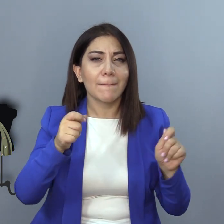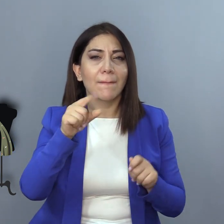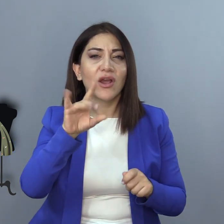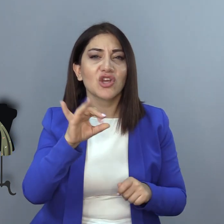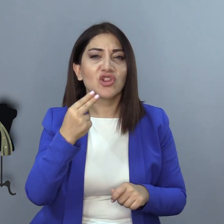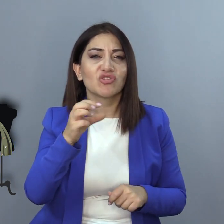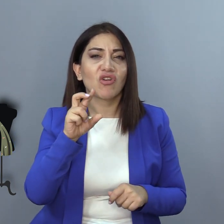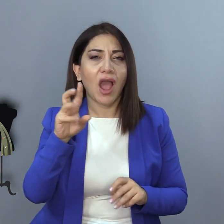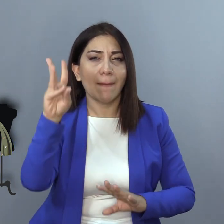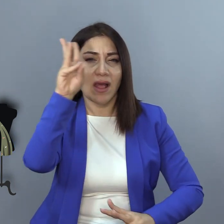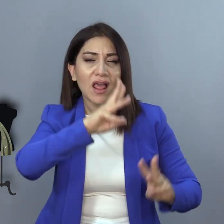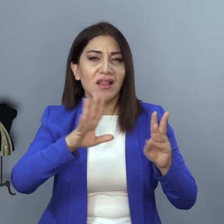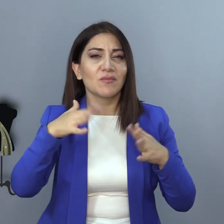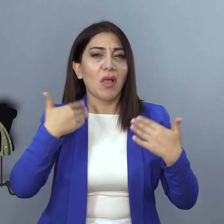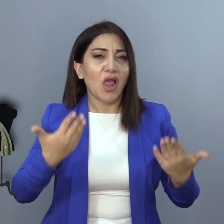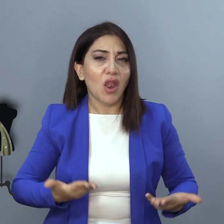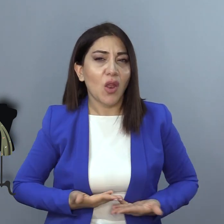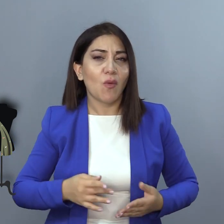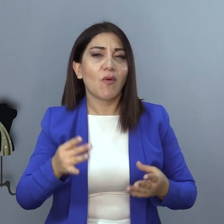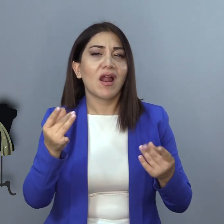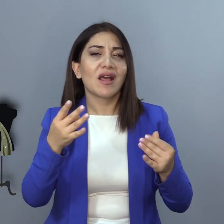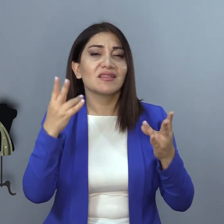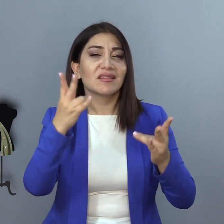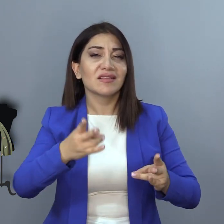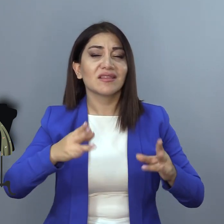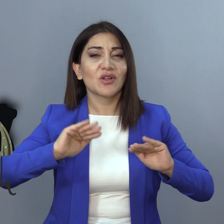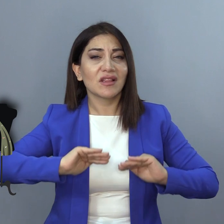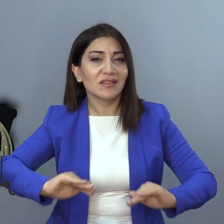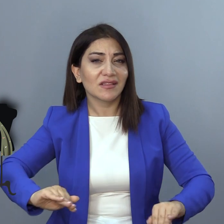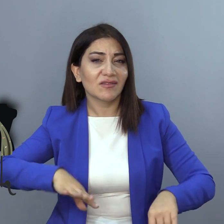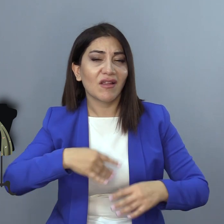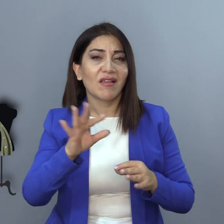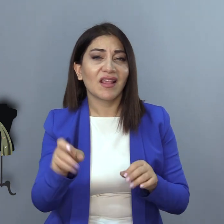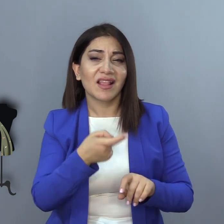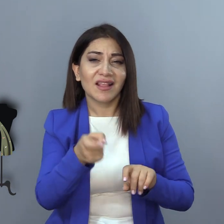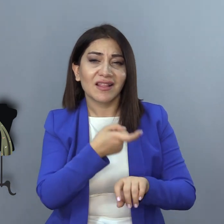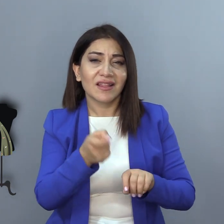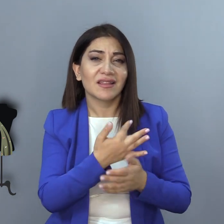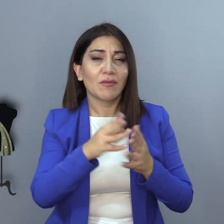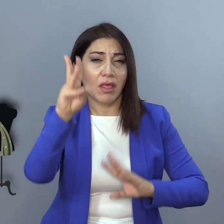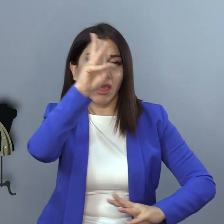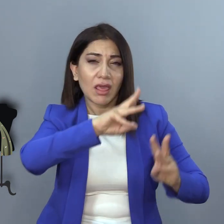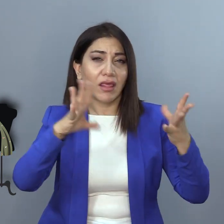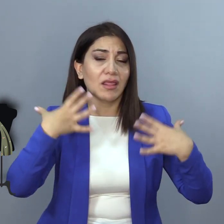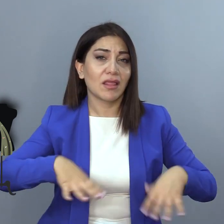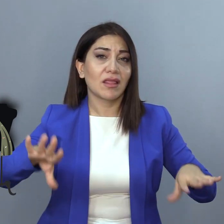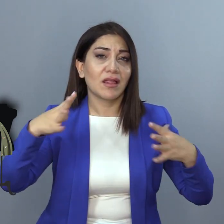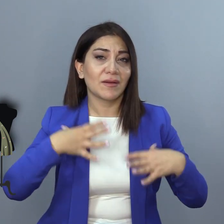նախշազարդ բլուզներ, ռանյակապատ գիսա շրջազգեսներ և այլ դիզայներական հանդերցներ։ Այստեղ տարբեր